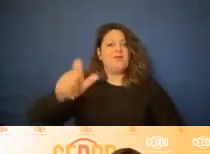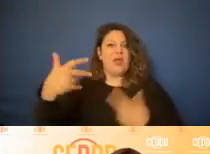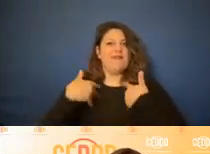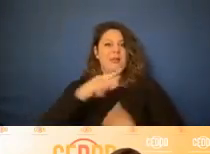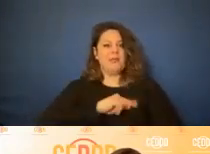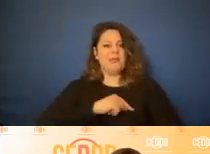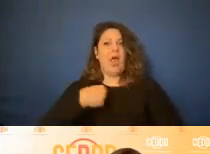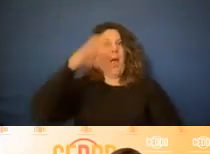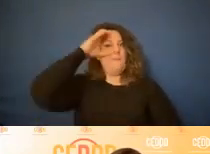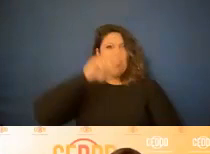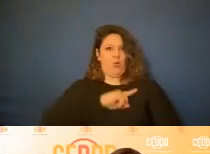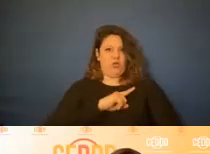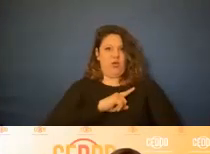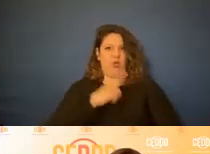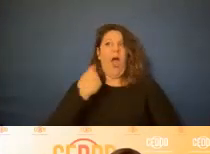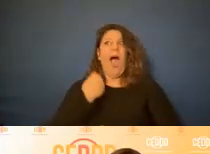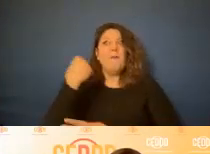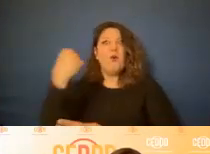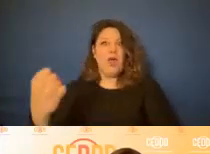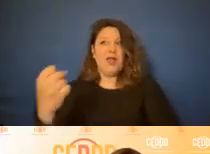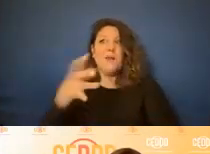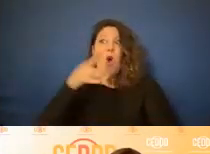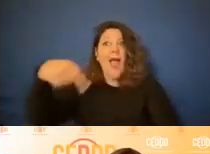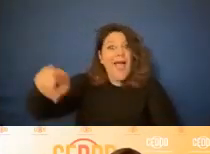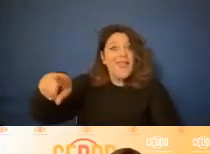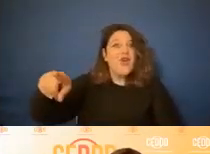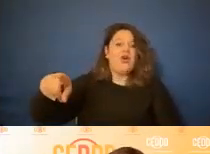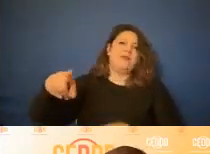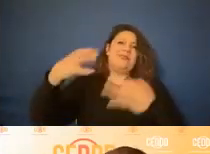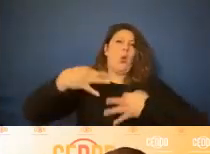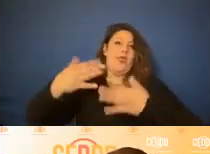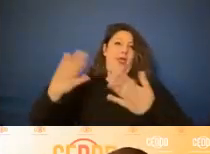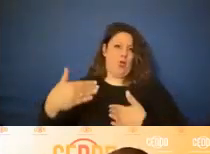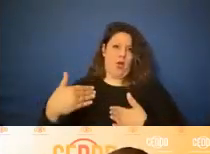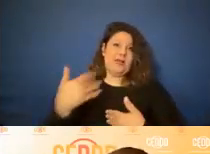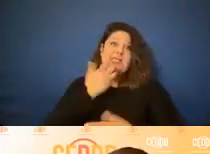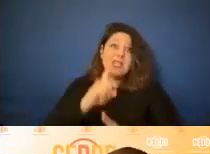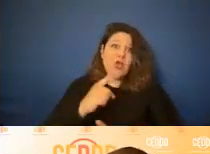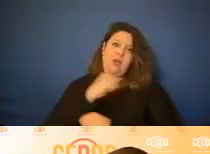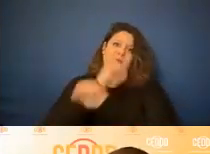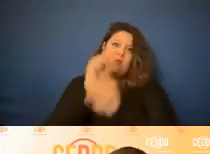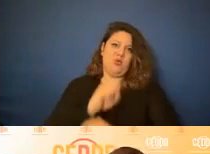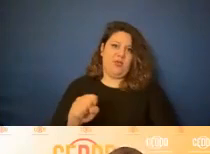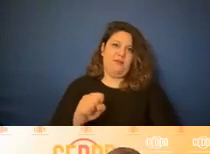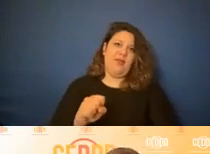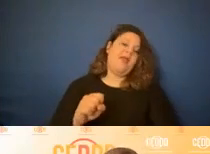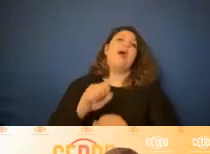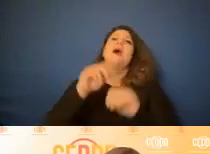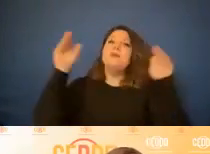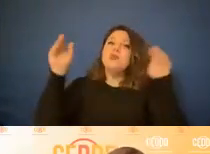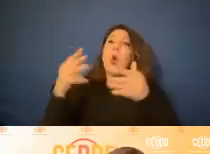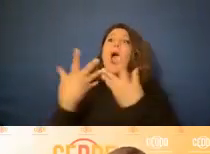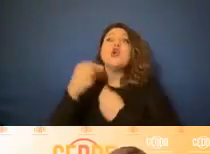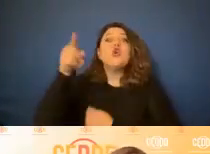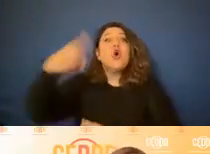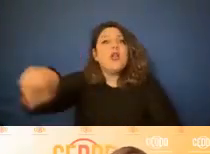la seguridad que ellos no tienen en sí mismos, porque si no va a ser imposible. Hay que actuar con ellos, pero no con ellos, porque ellos tienen que tomar la iniciativa